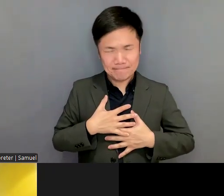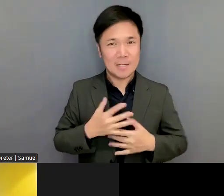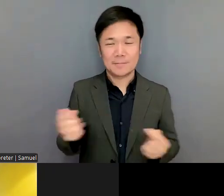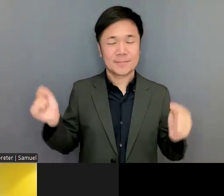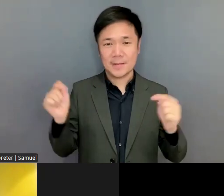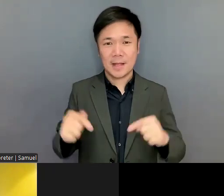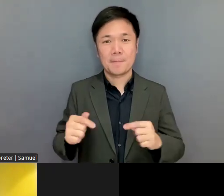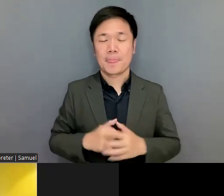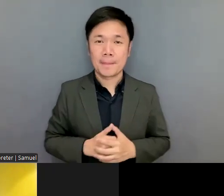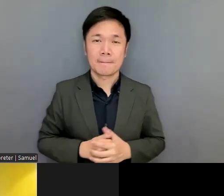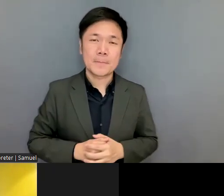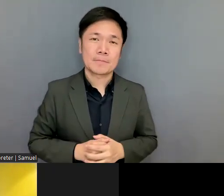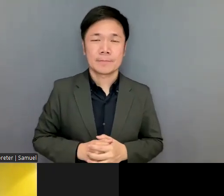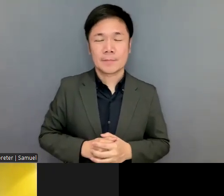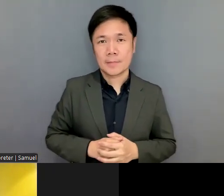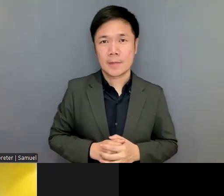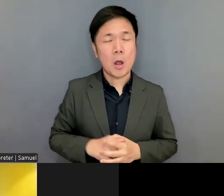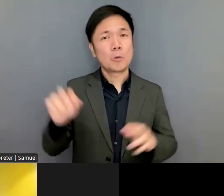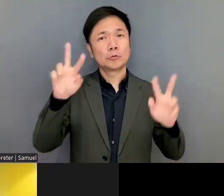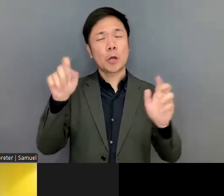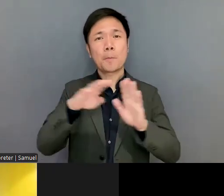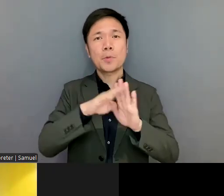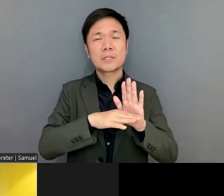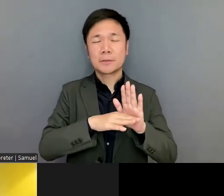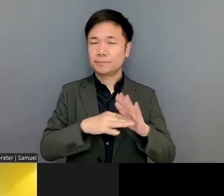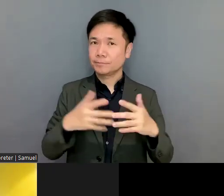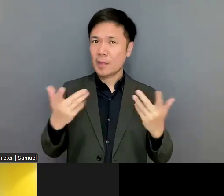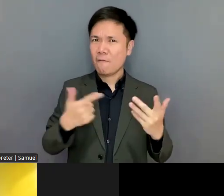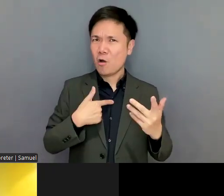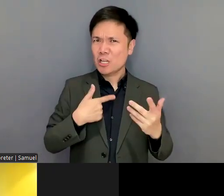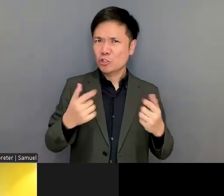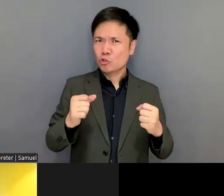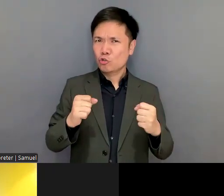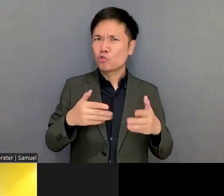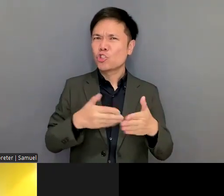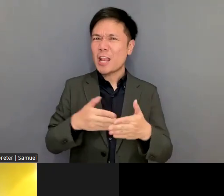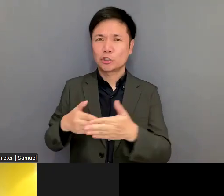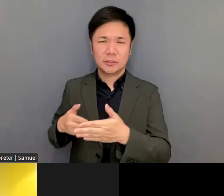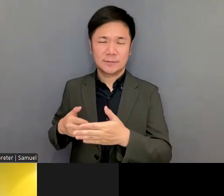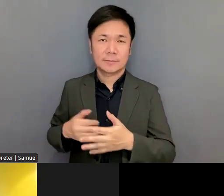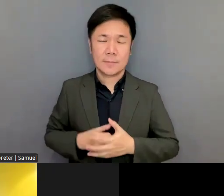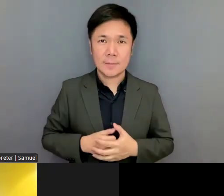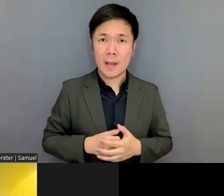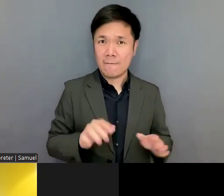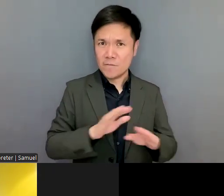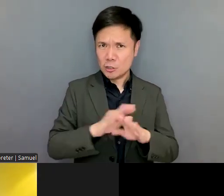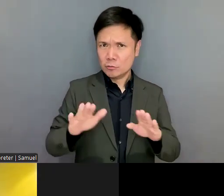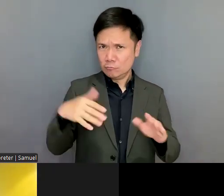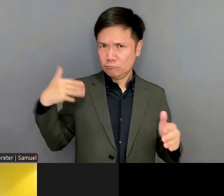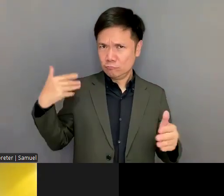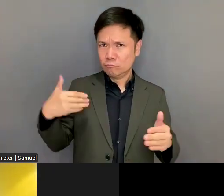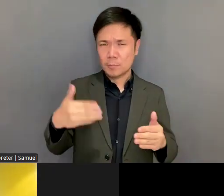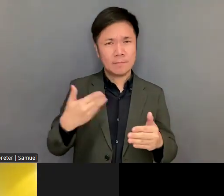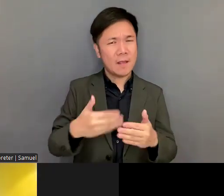enfrentamos las to personas talk indígenas about con the discapacidad y que principal deseamos poner en esta challenges cumbre that global. Bueno, that yo we me have disculpo for primero